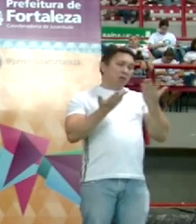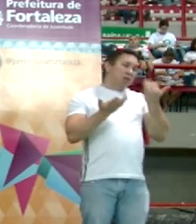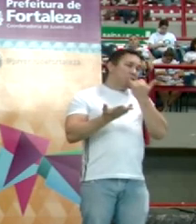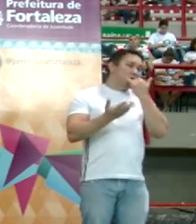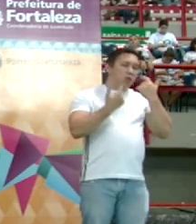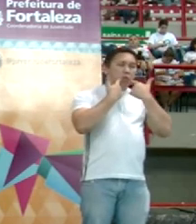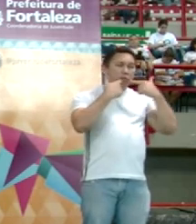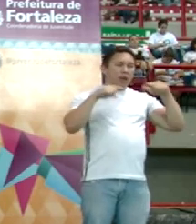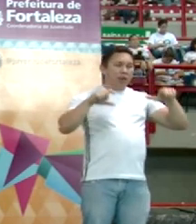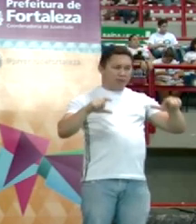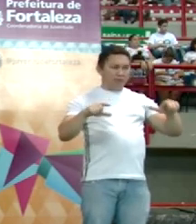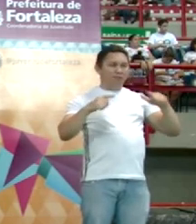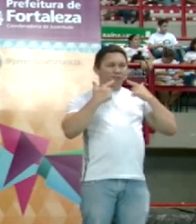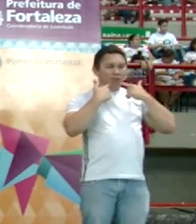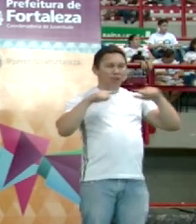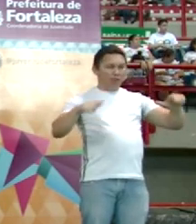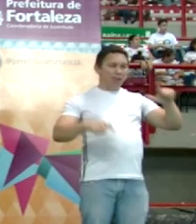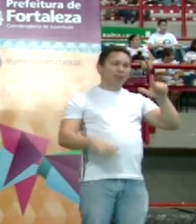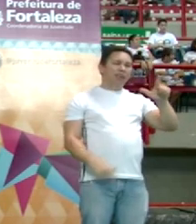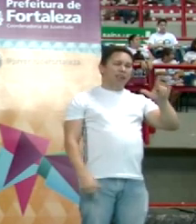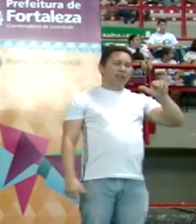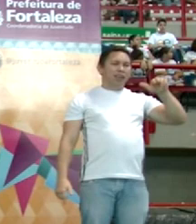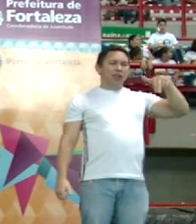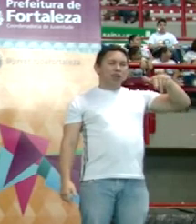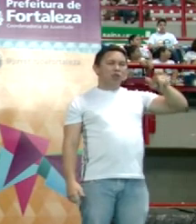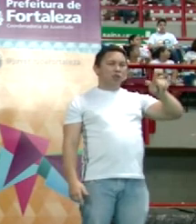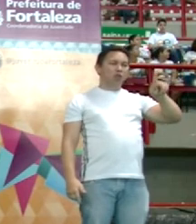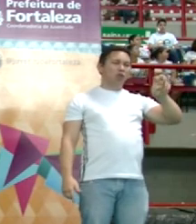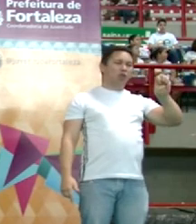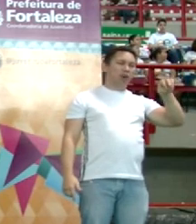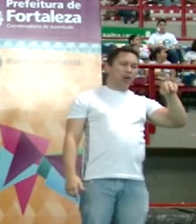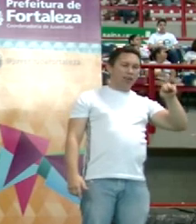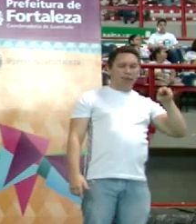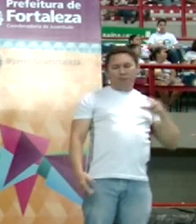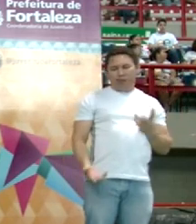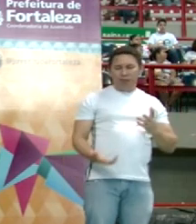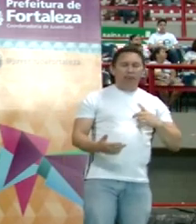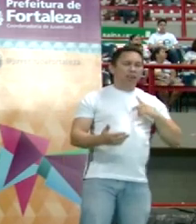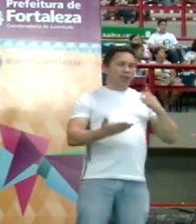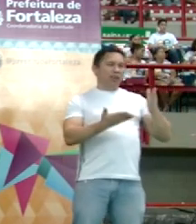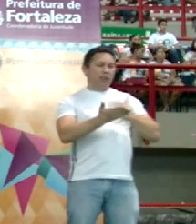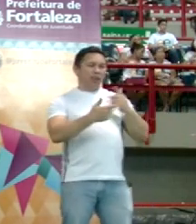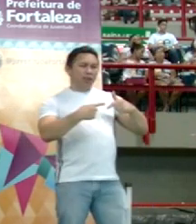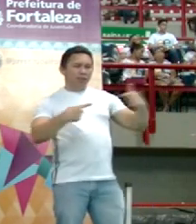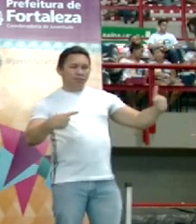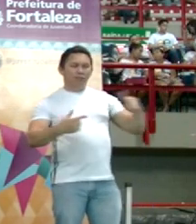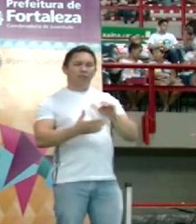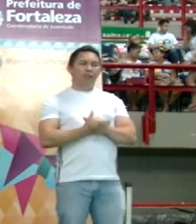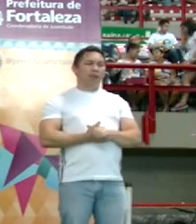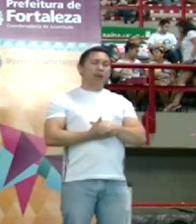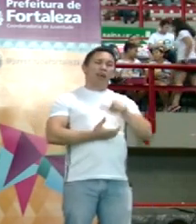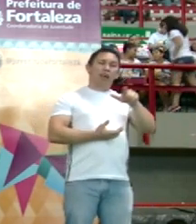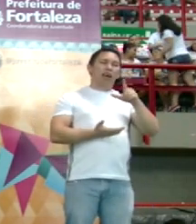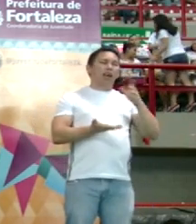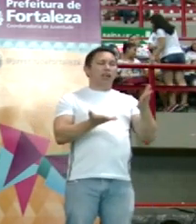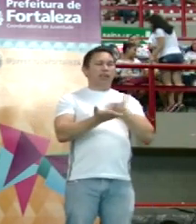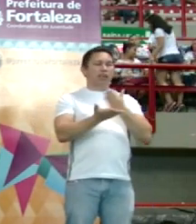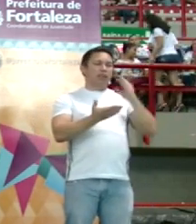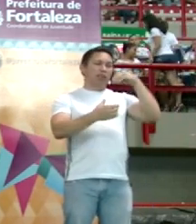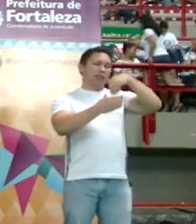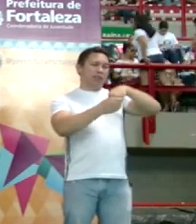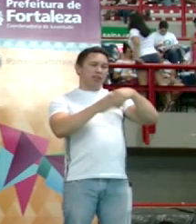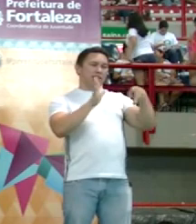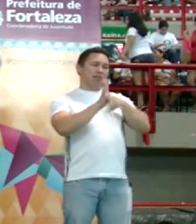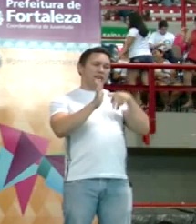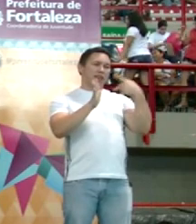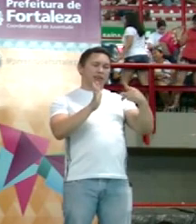pode acompanhar aquilo que nós vamos apresentar aqui pelo seu material. Então aí na apostila, se